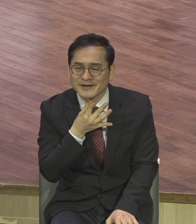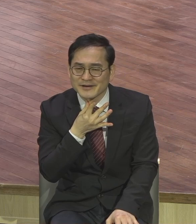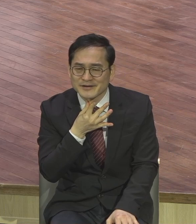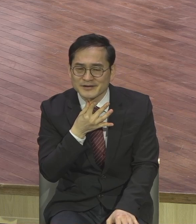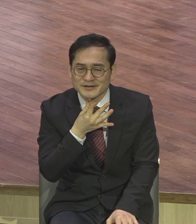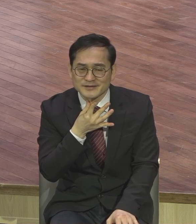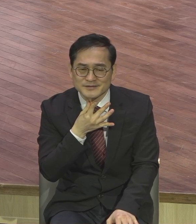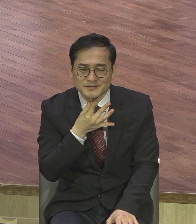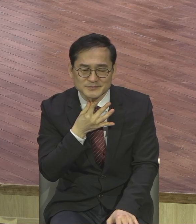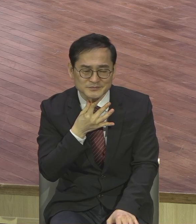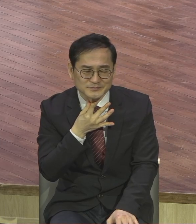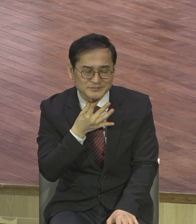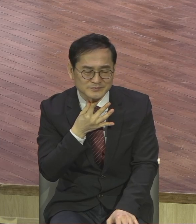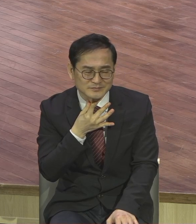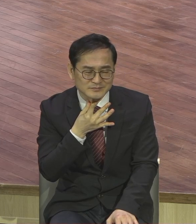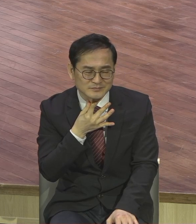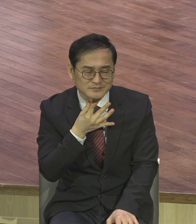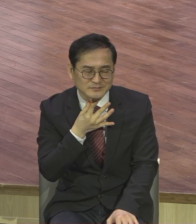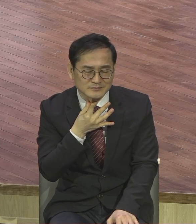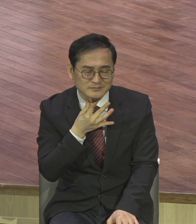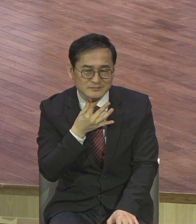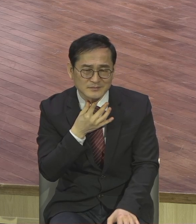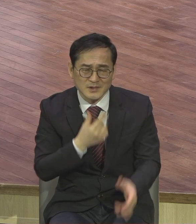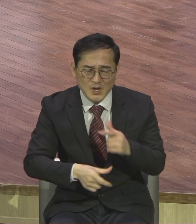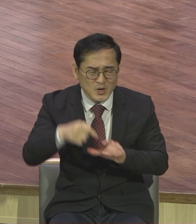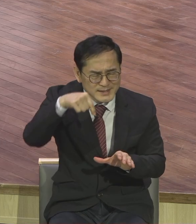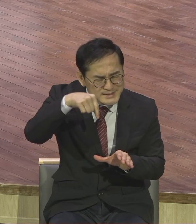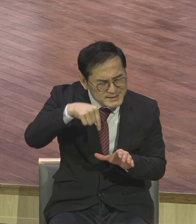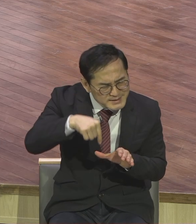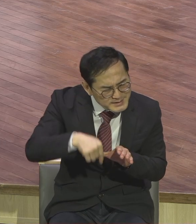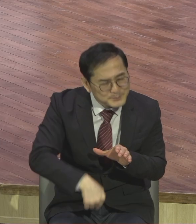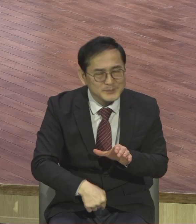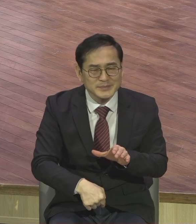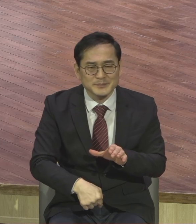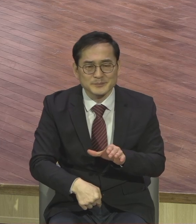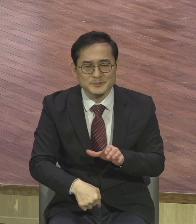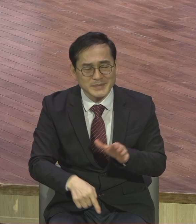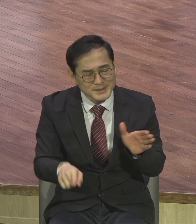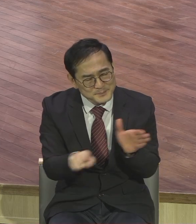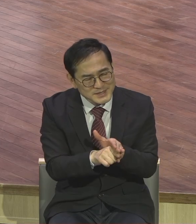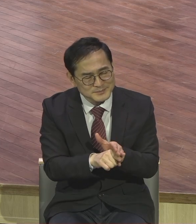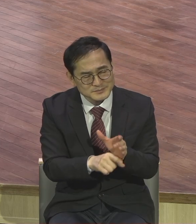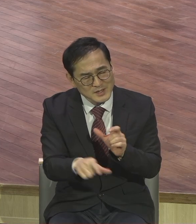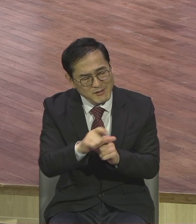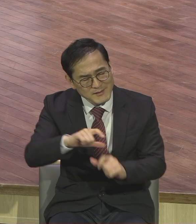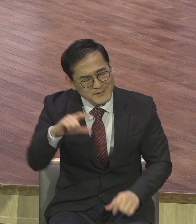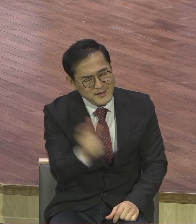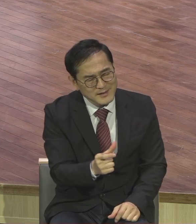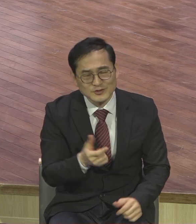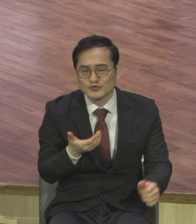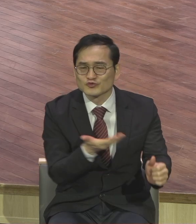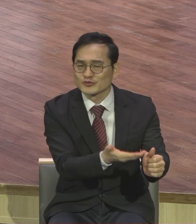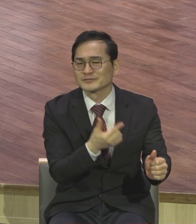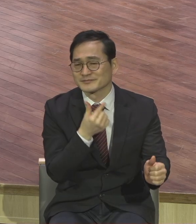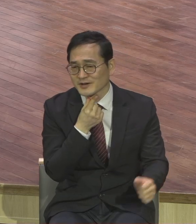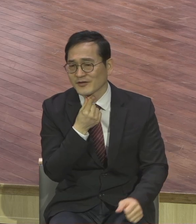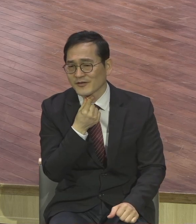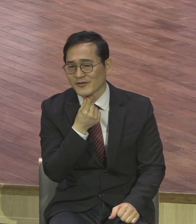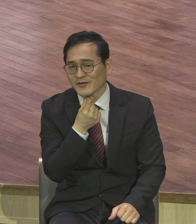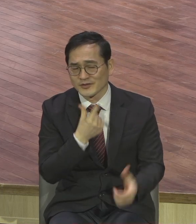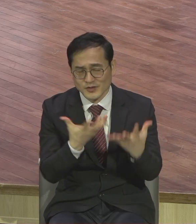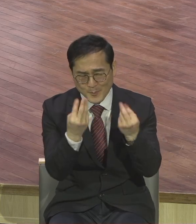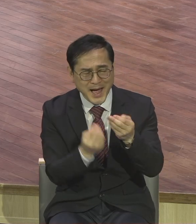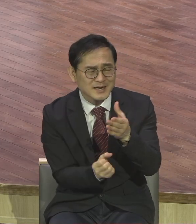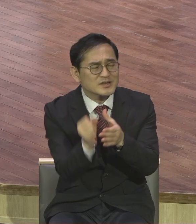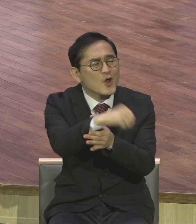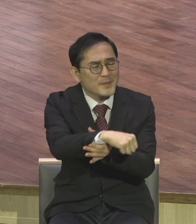더 사실적으로 맛보고 믿음을 견고하게 해주기 위해서 더 큰 열매를